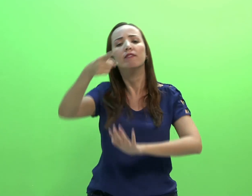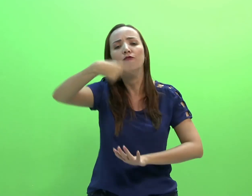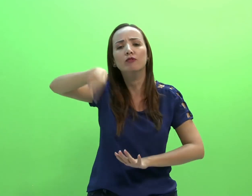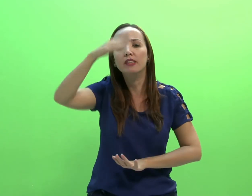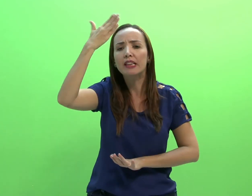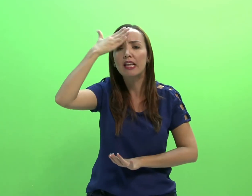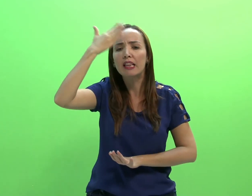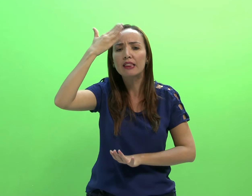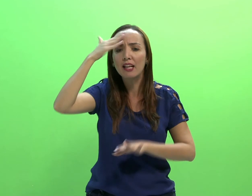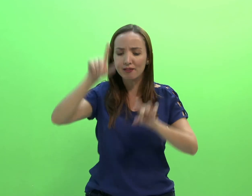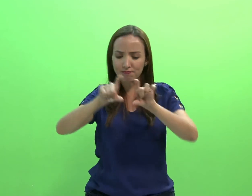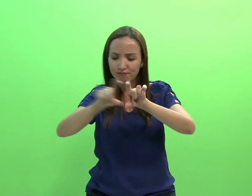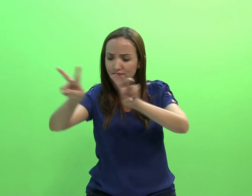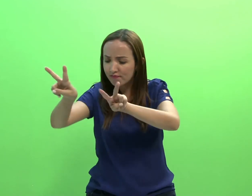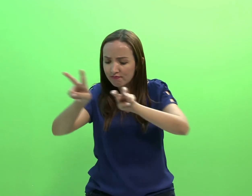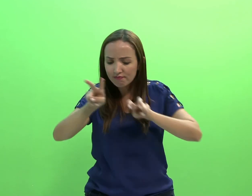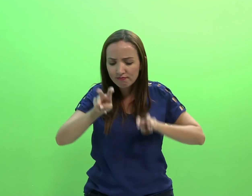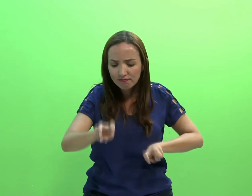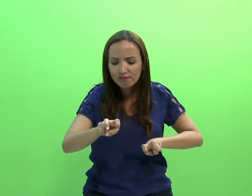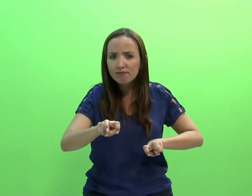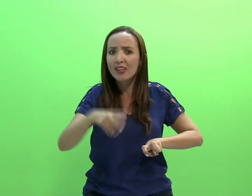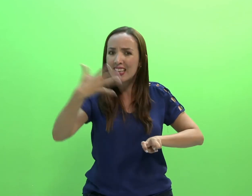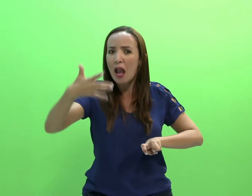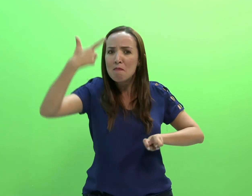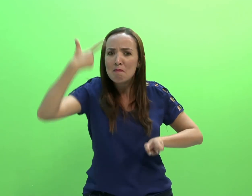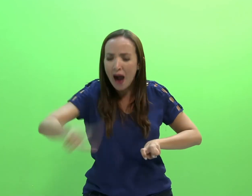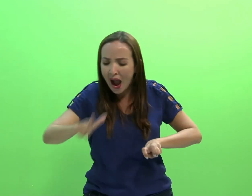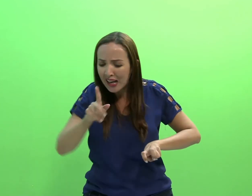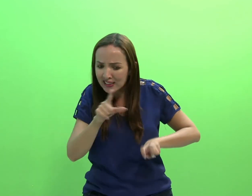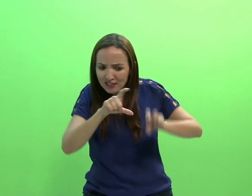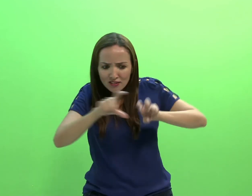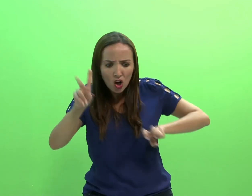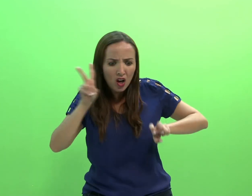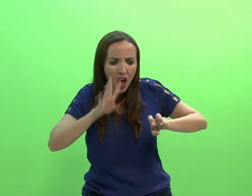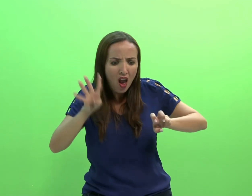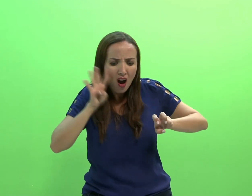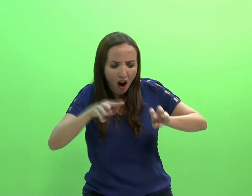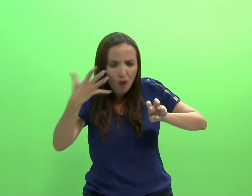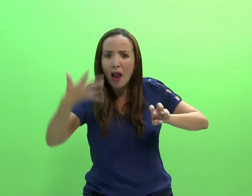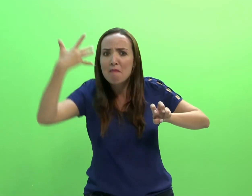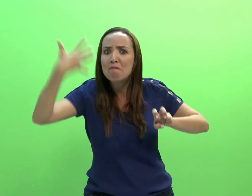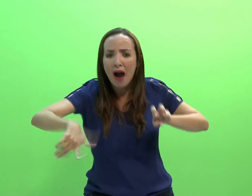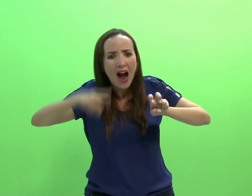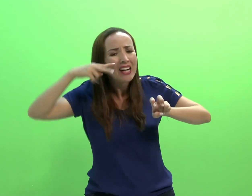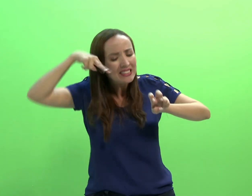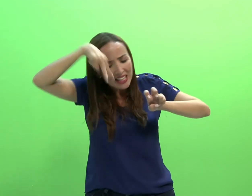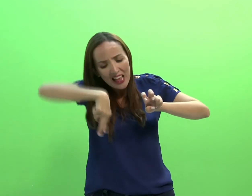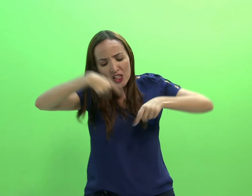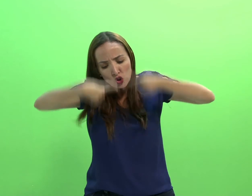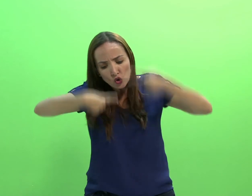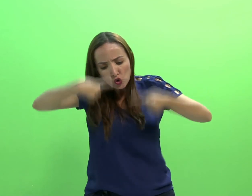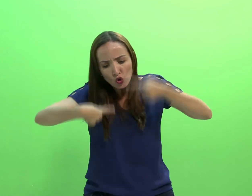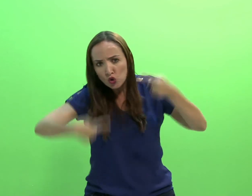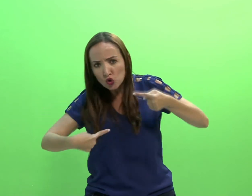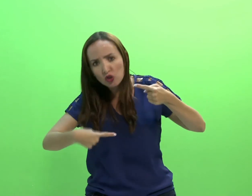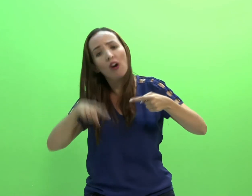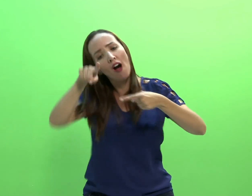Também serve para mostrar, para clarear a citação, mostrar